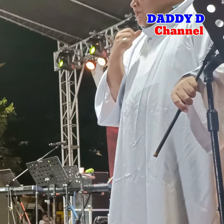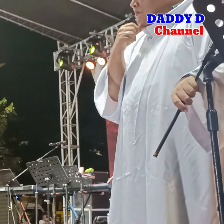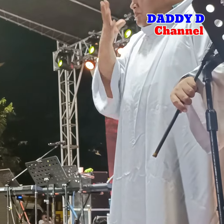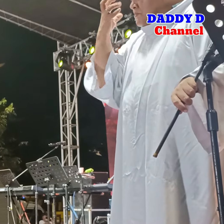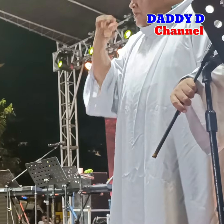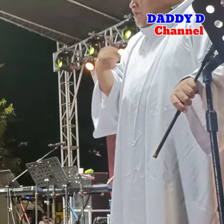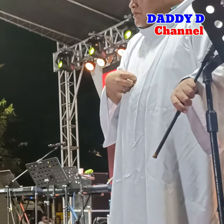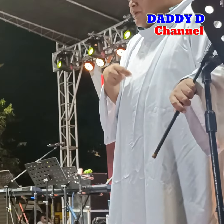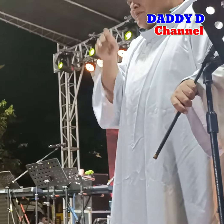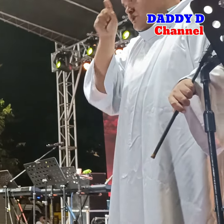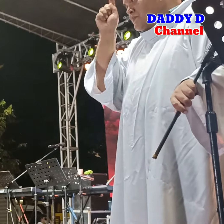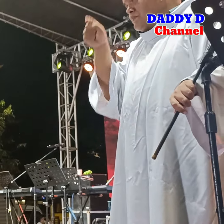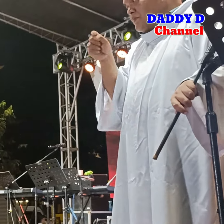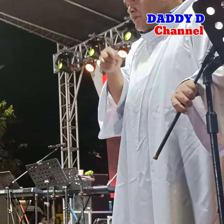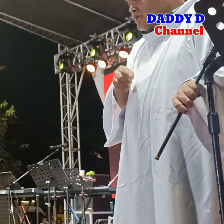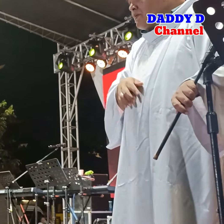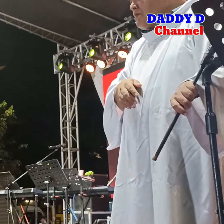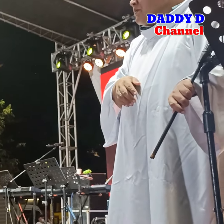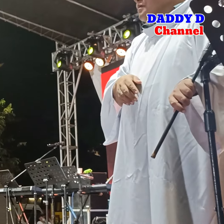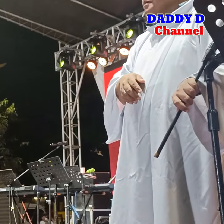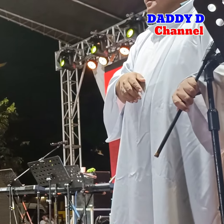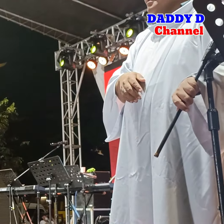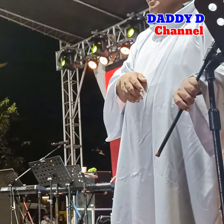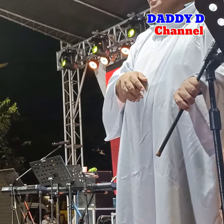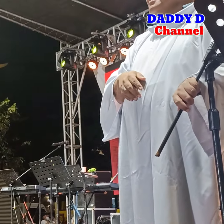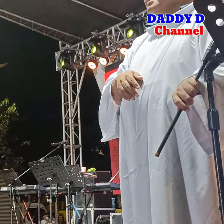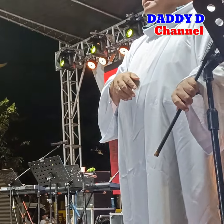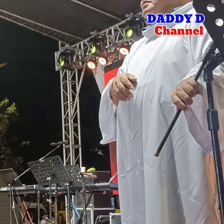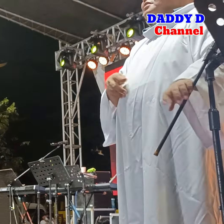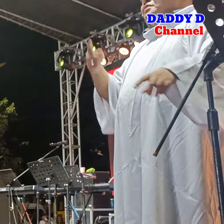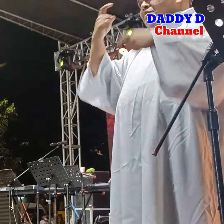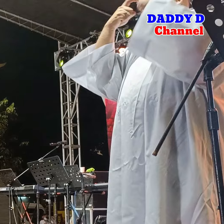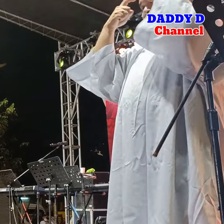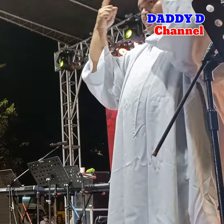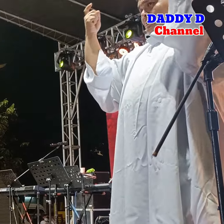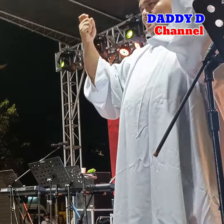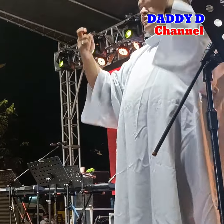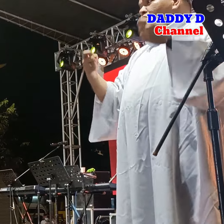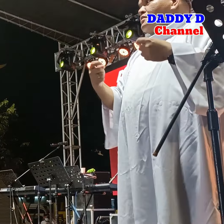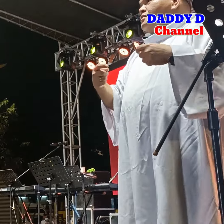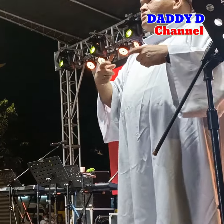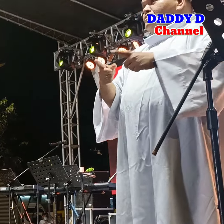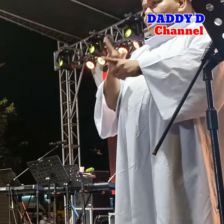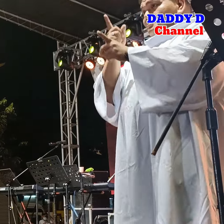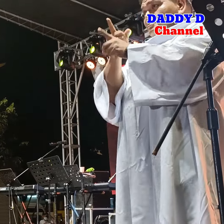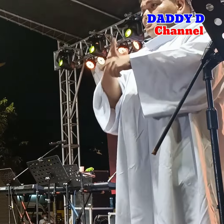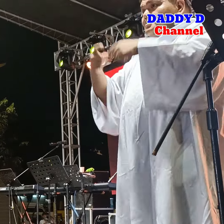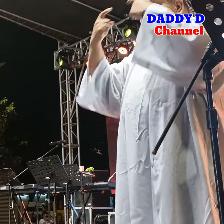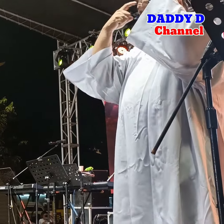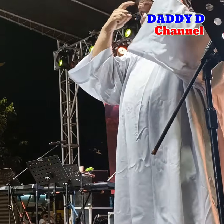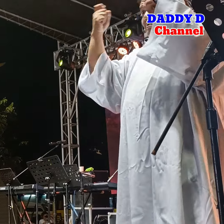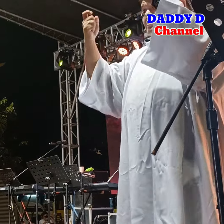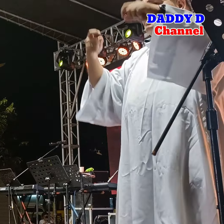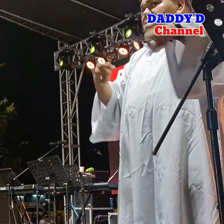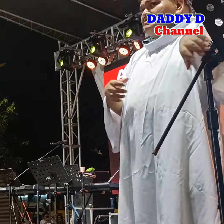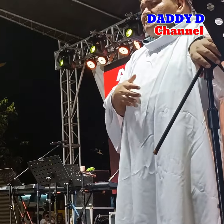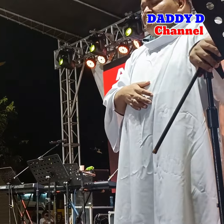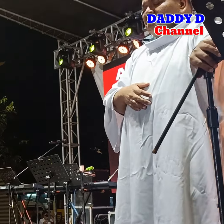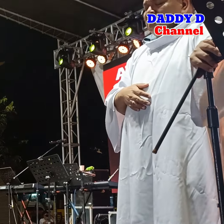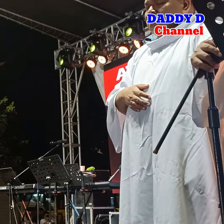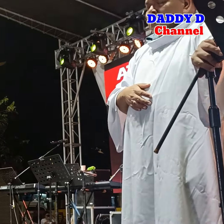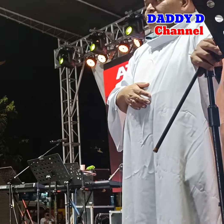Nagagalit ba tayo? Tinupad ba niya yung pangarap natin? Tinupad ba niya yung pangarap niya?